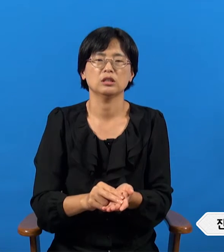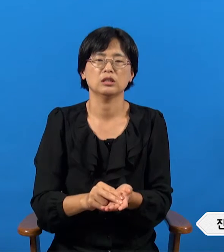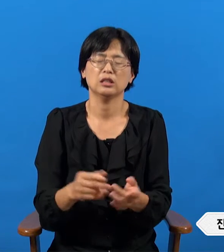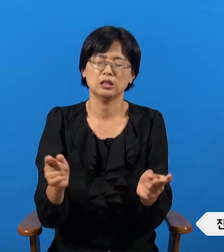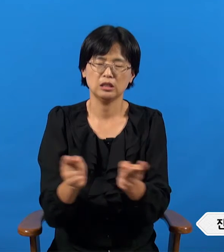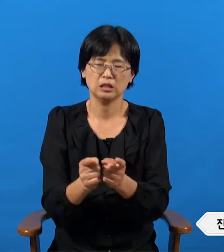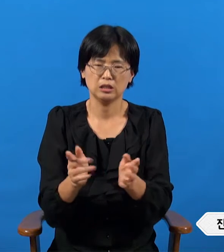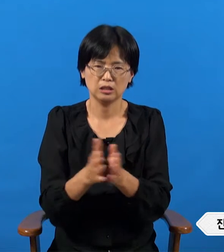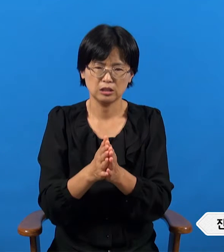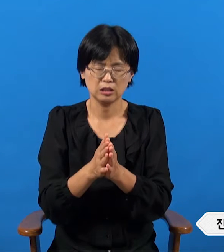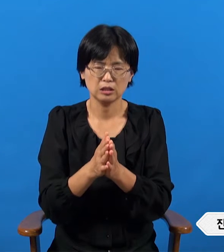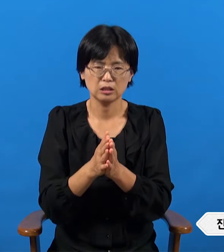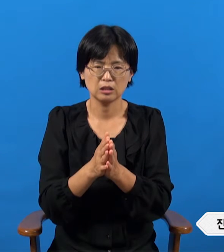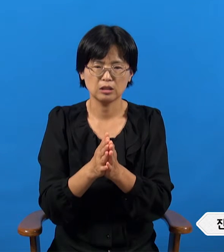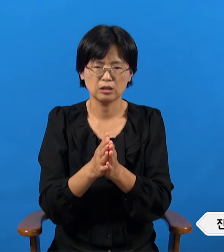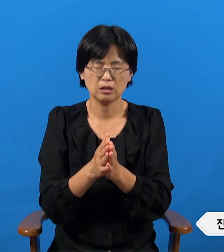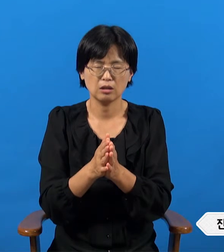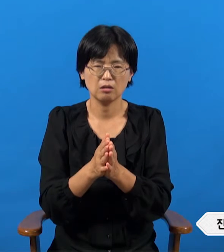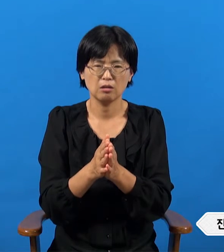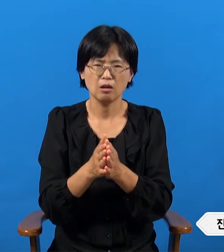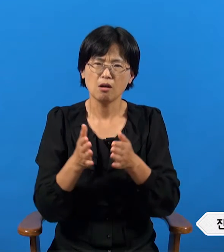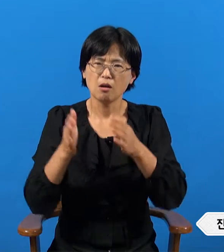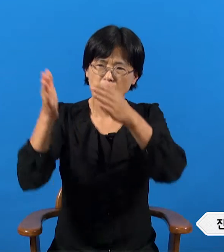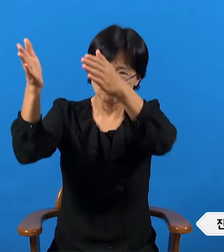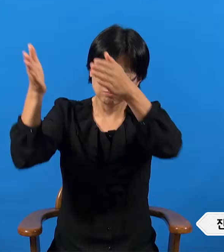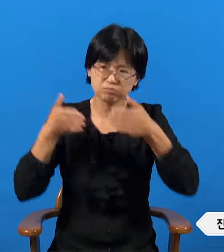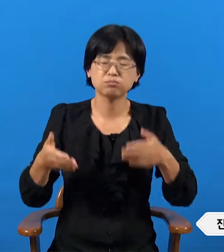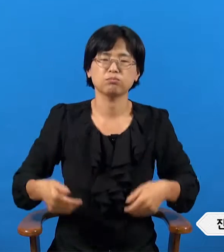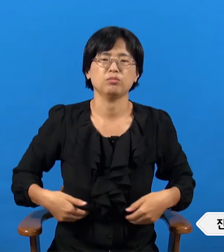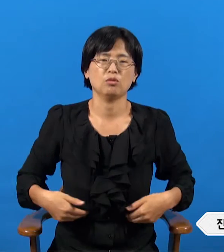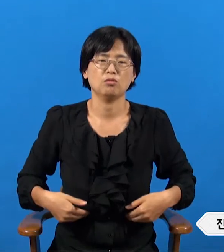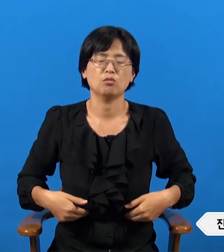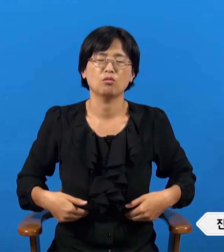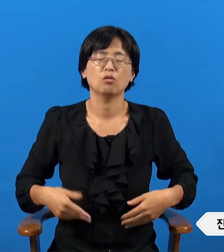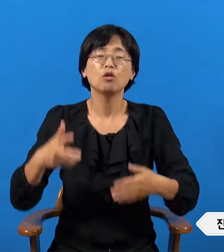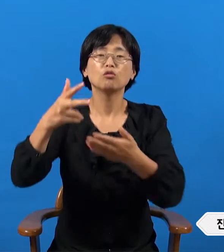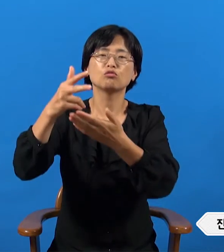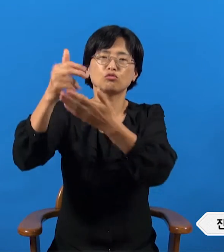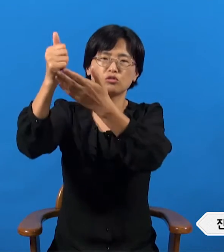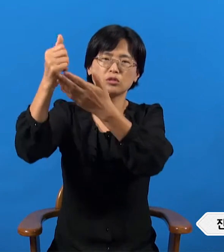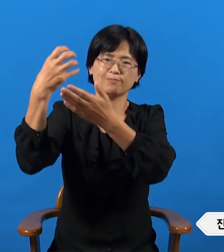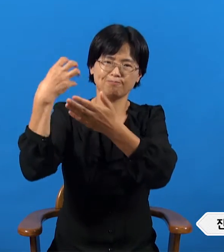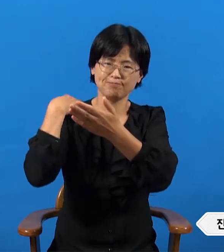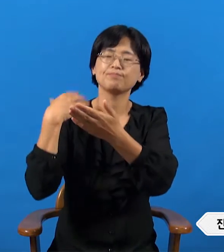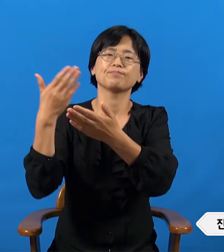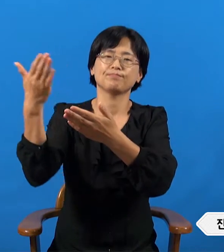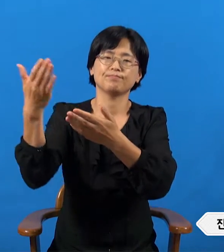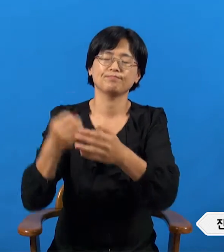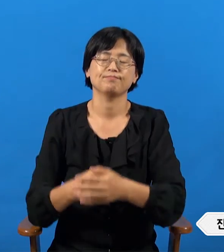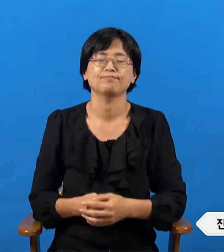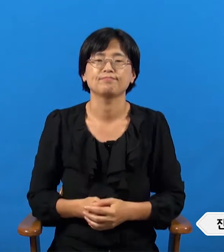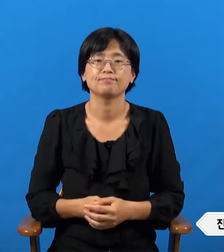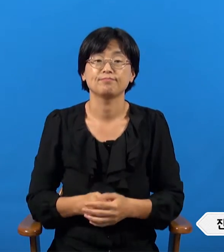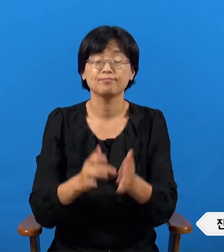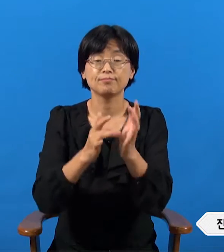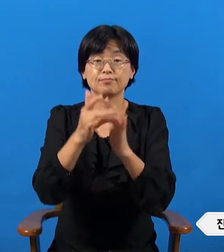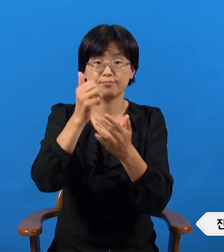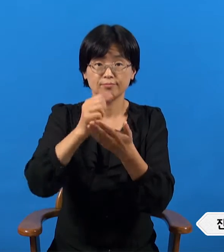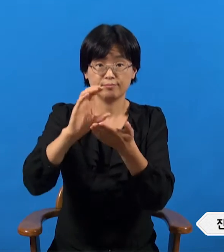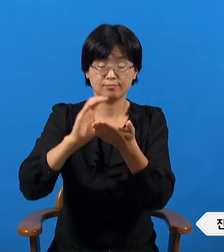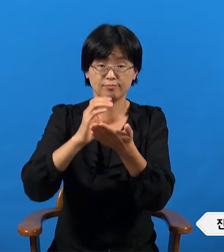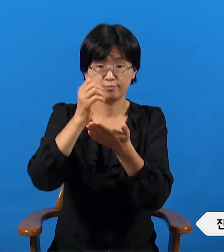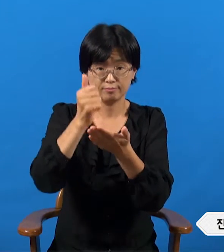바로 직면케 하십니다. 그리고 말씀하십니다. 그 죄를 우리 주님께서 담당하셨다고